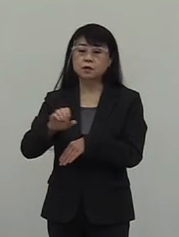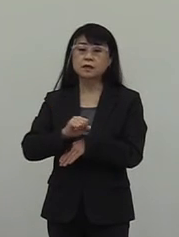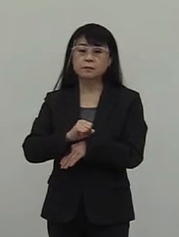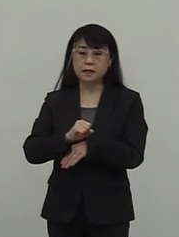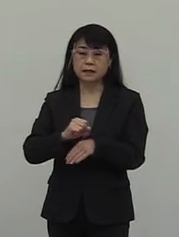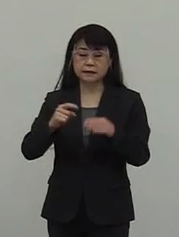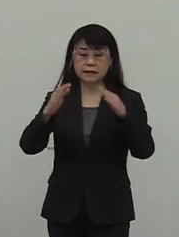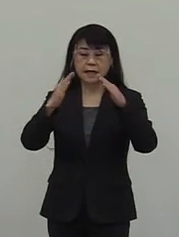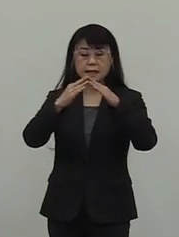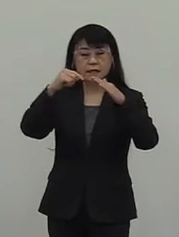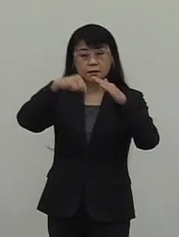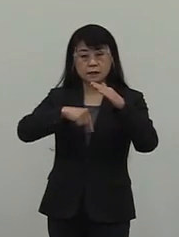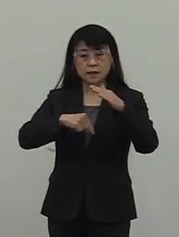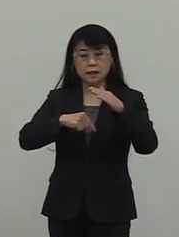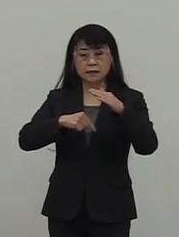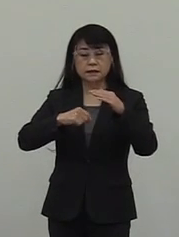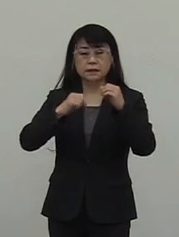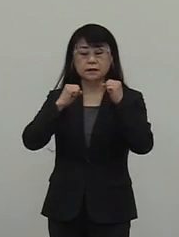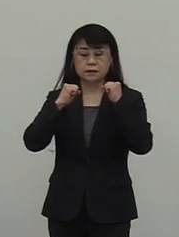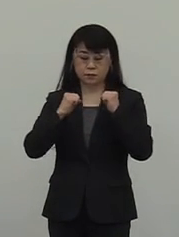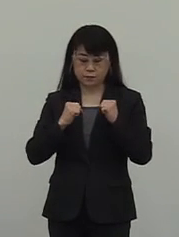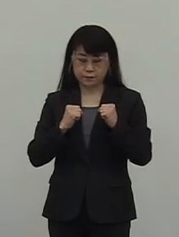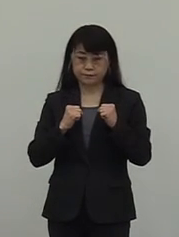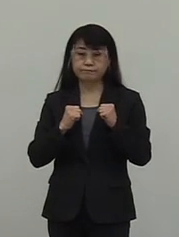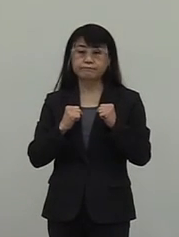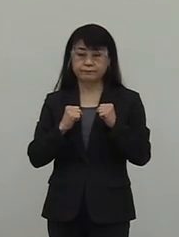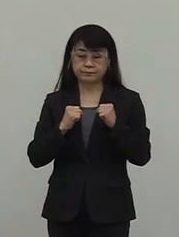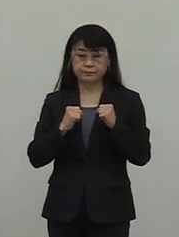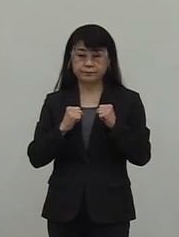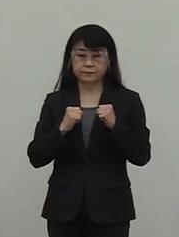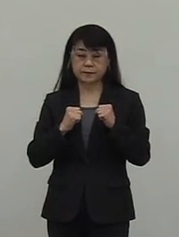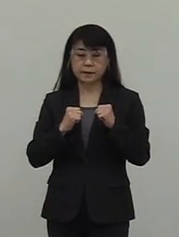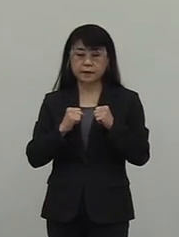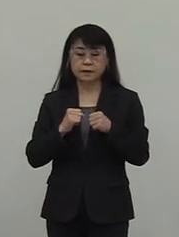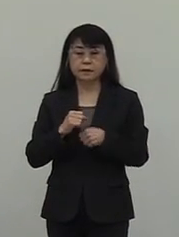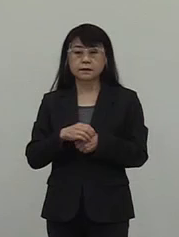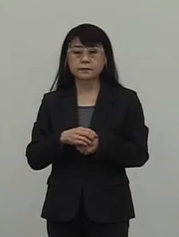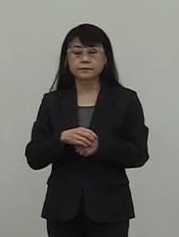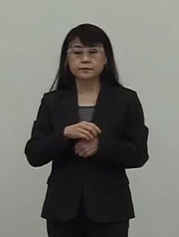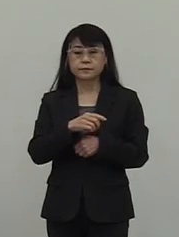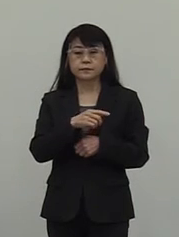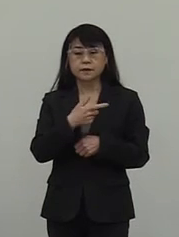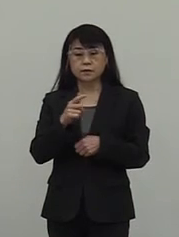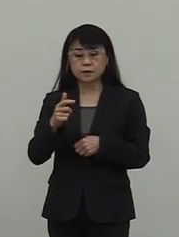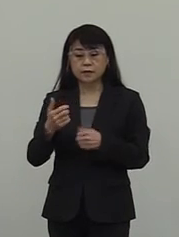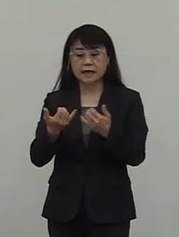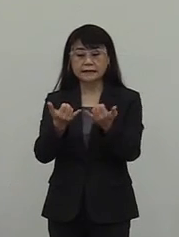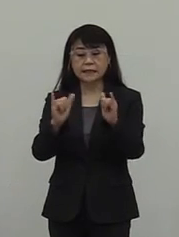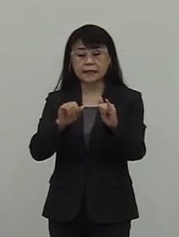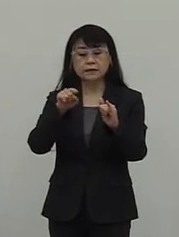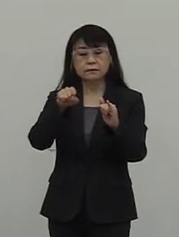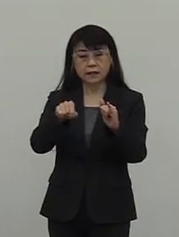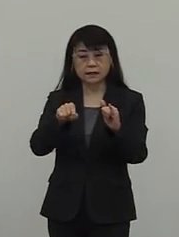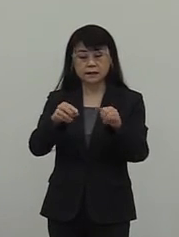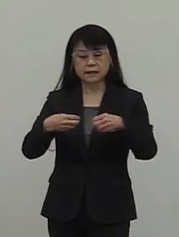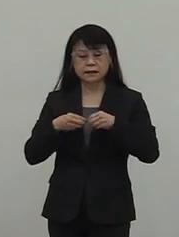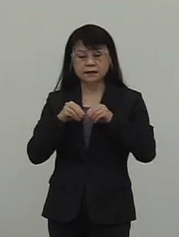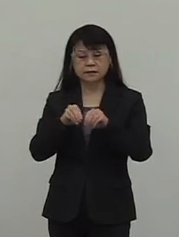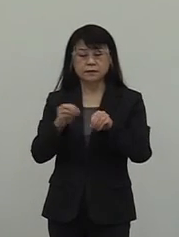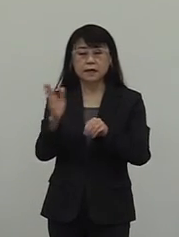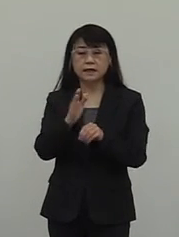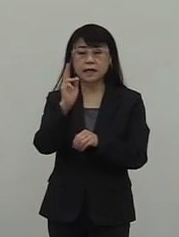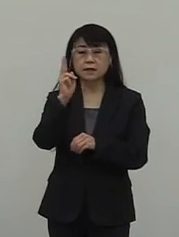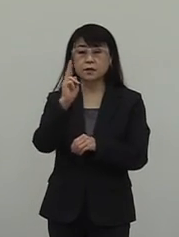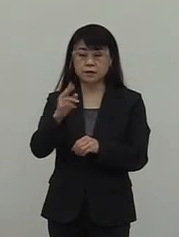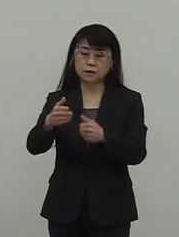家の中に留まっていただいて、あのいろいろな社会とかそういったところに感染を広げないようにご協力い